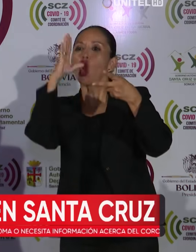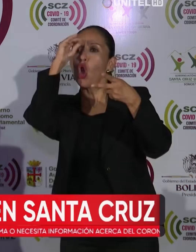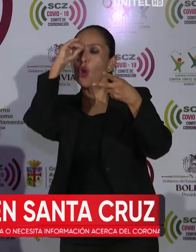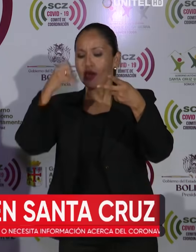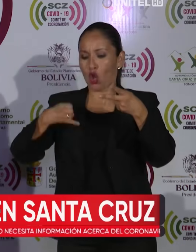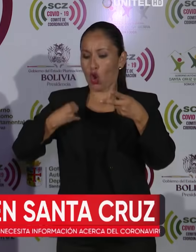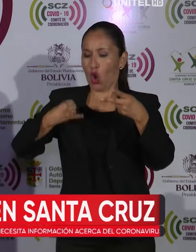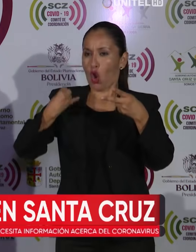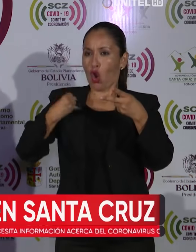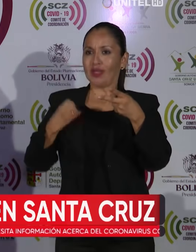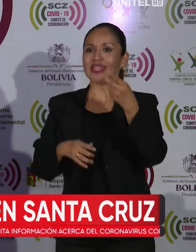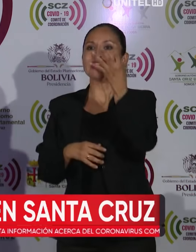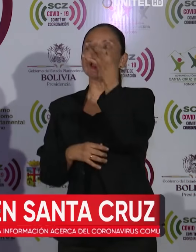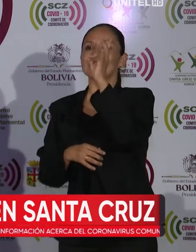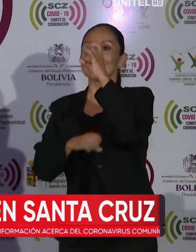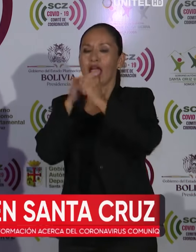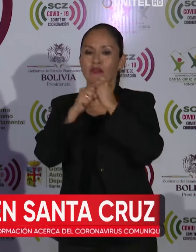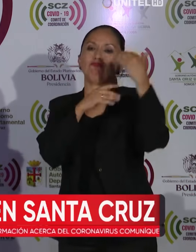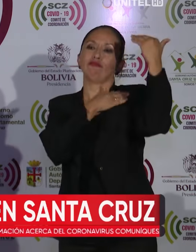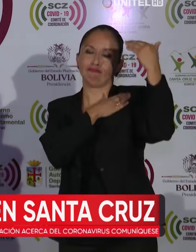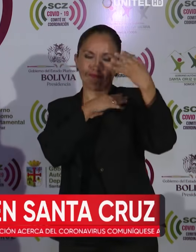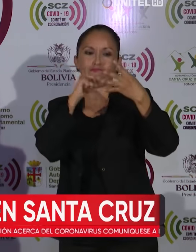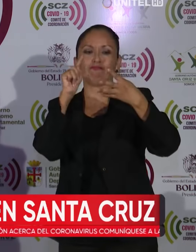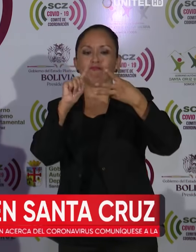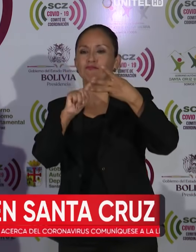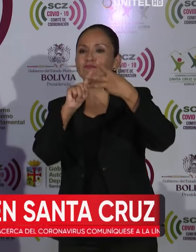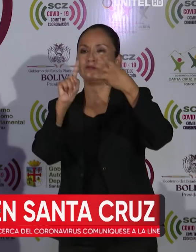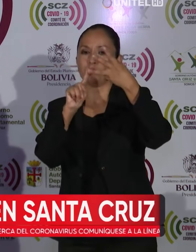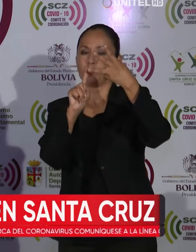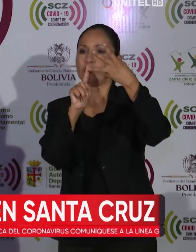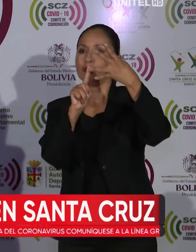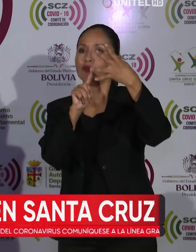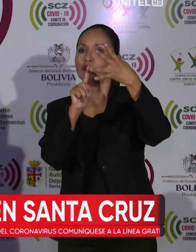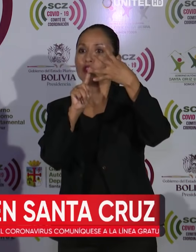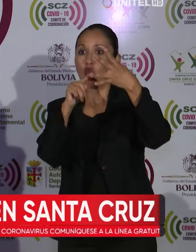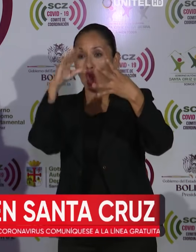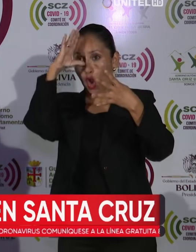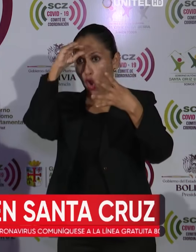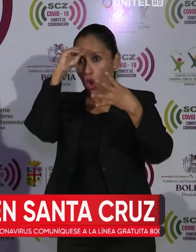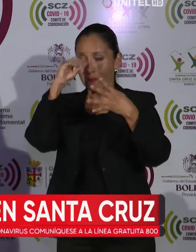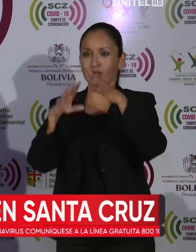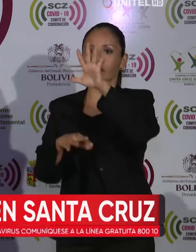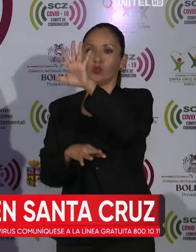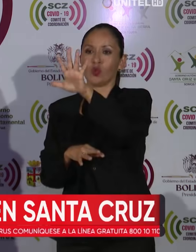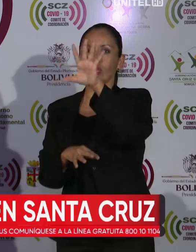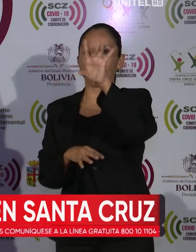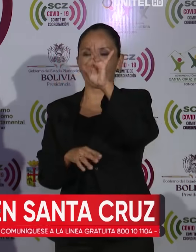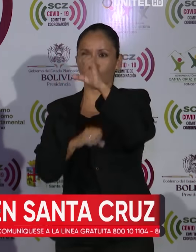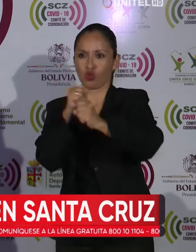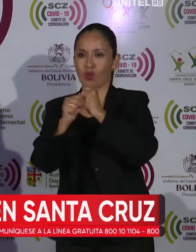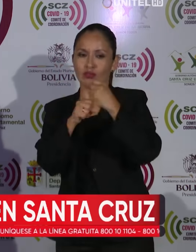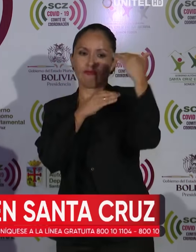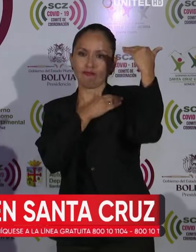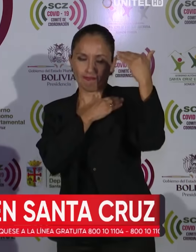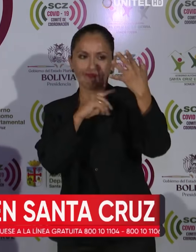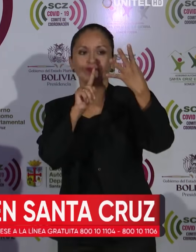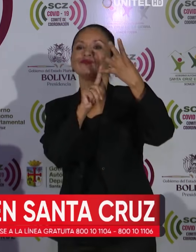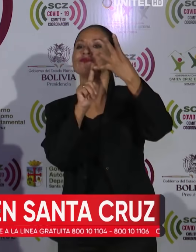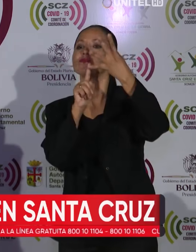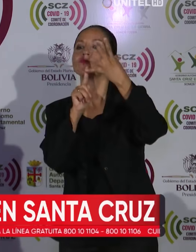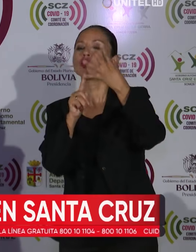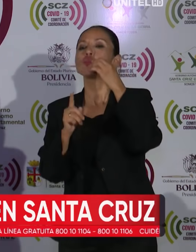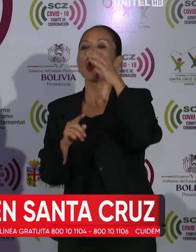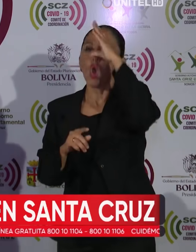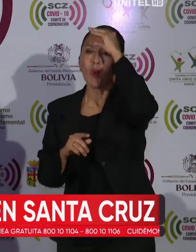un joven de 17 años de Santa Cruz, un señor de 58 años de Santa Cruz y un señor